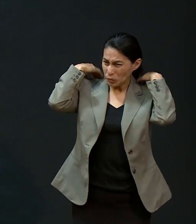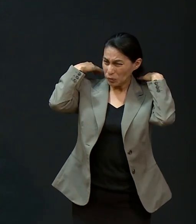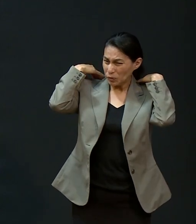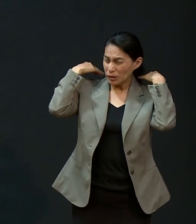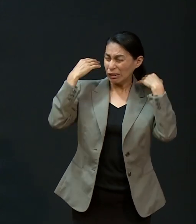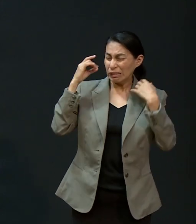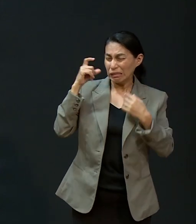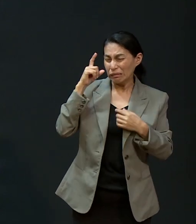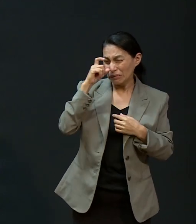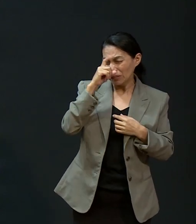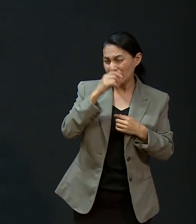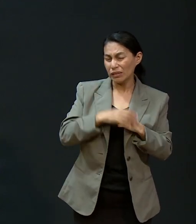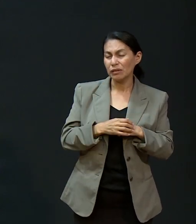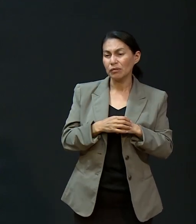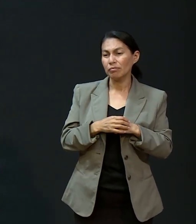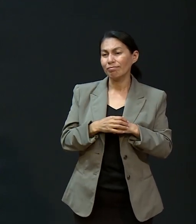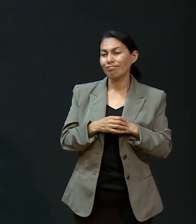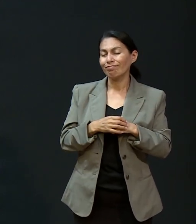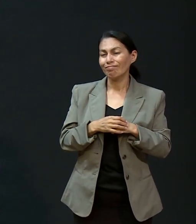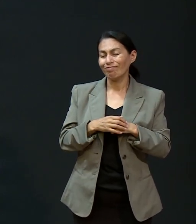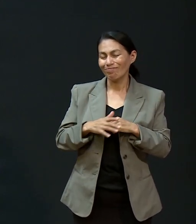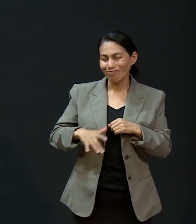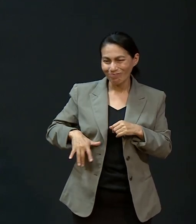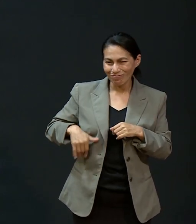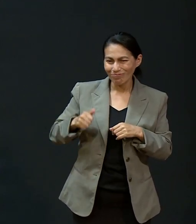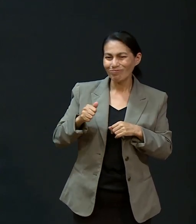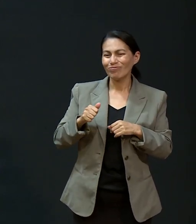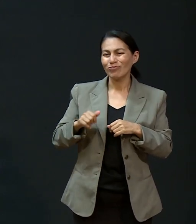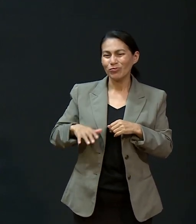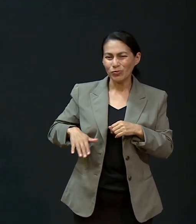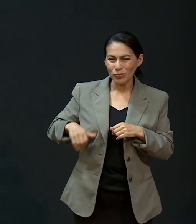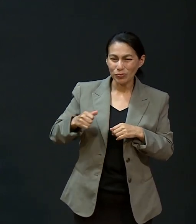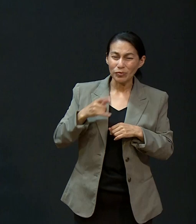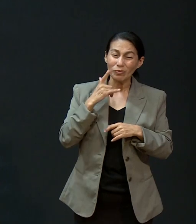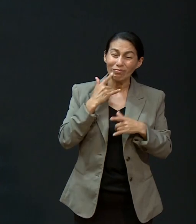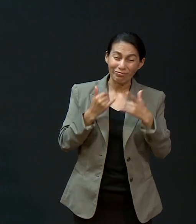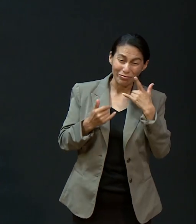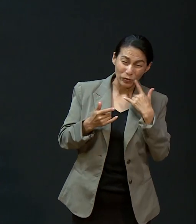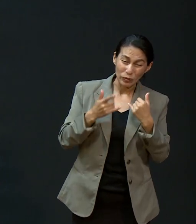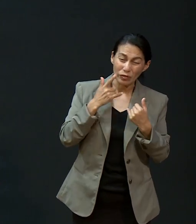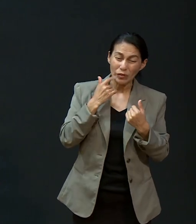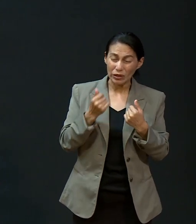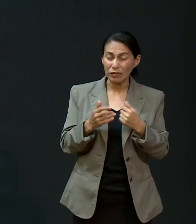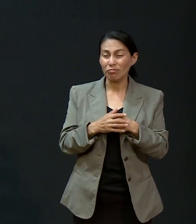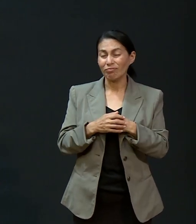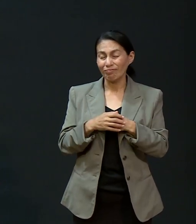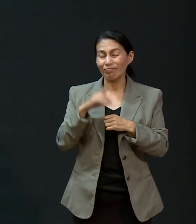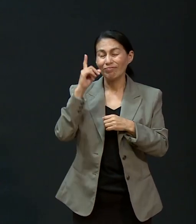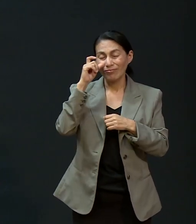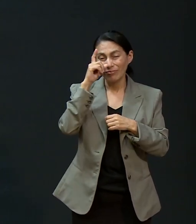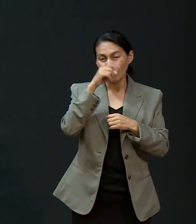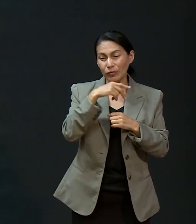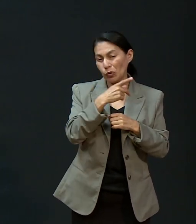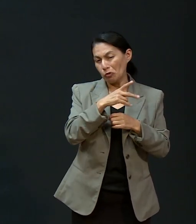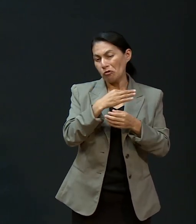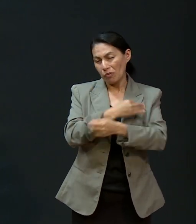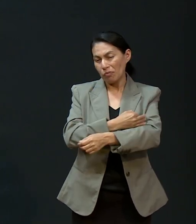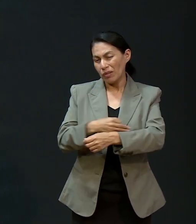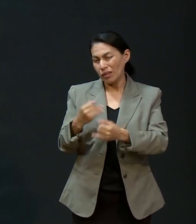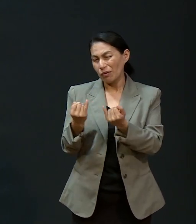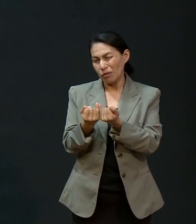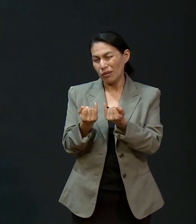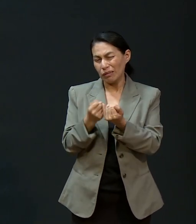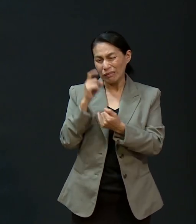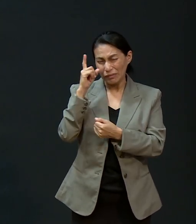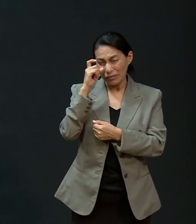sí fue una lucha muy fuerte, ella personalmente y también en su familia y nosotros como su